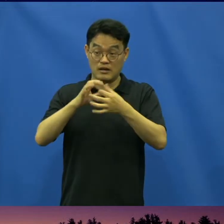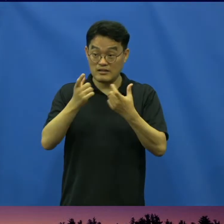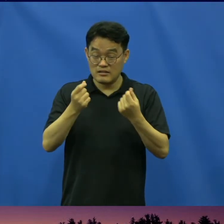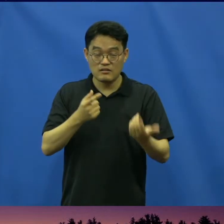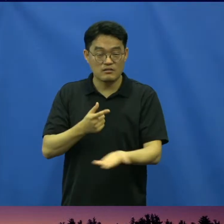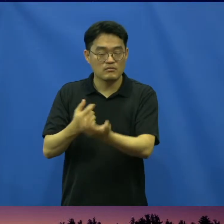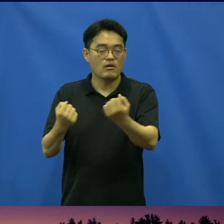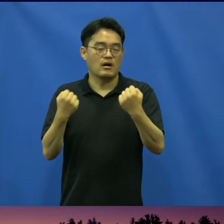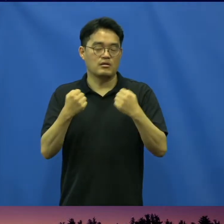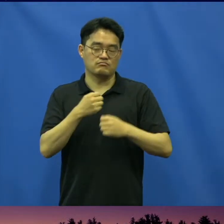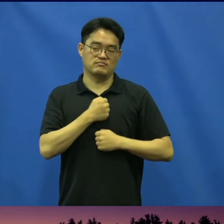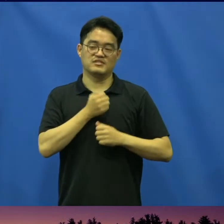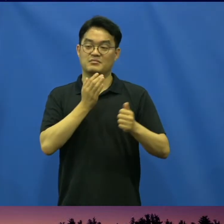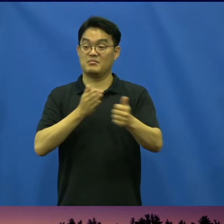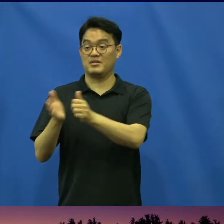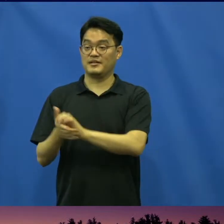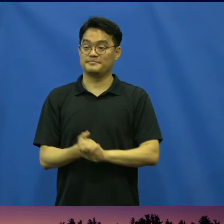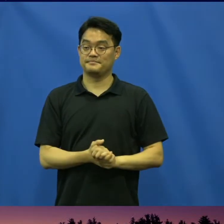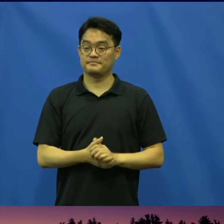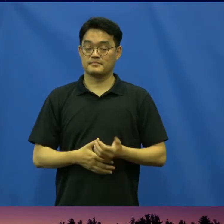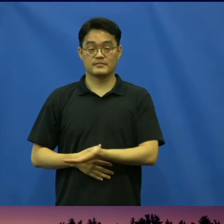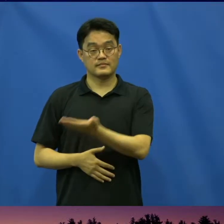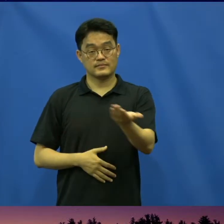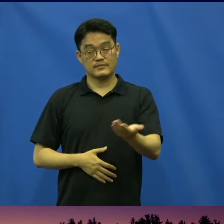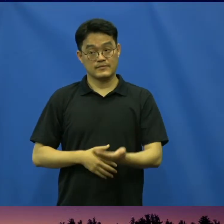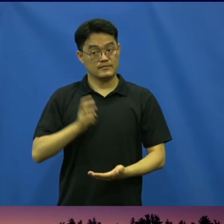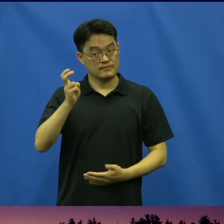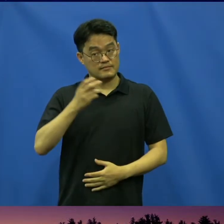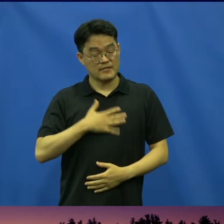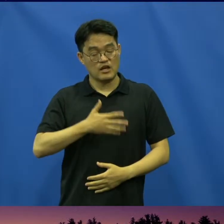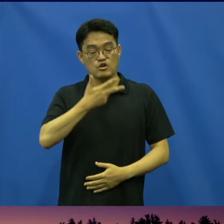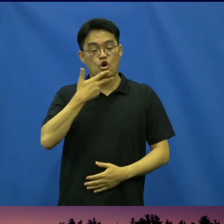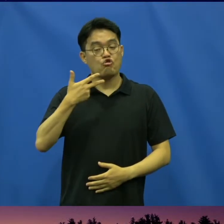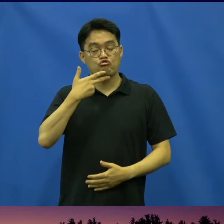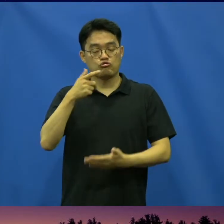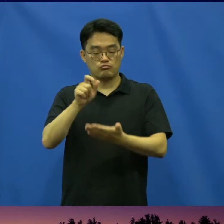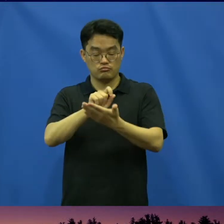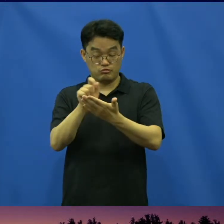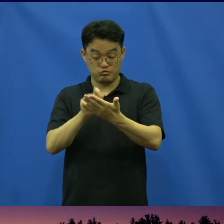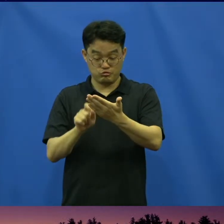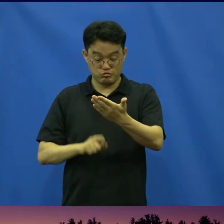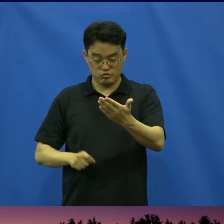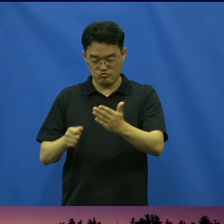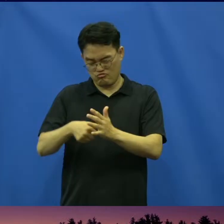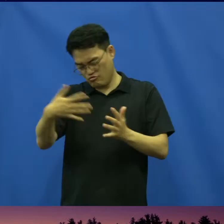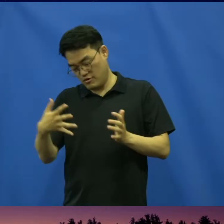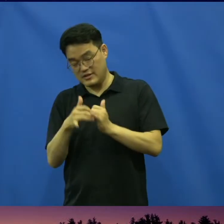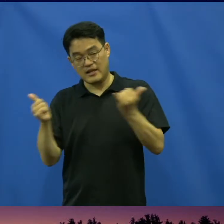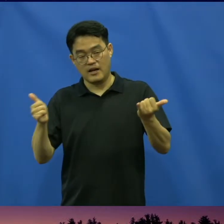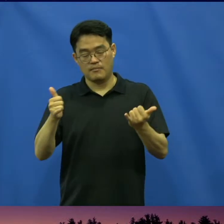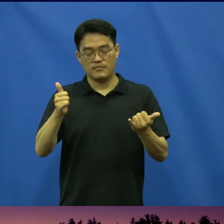윌리엄 셰익스피어가 이런 말을 했어요. 바보는 자신이 지혜롭다고 생각하고